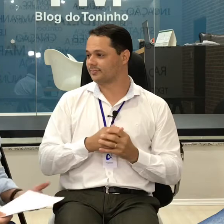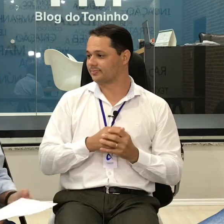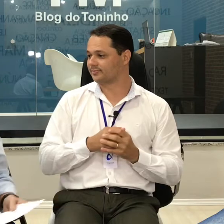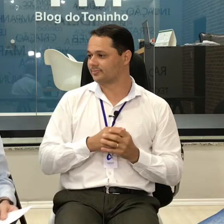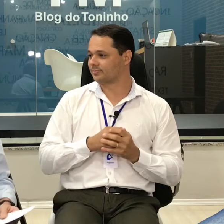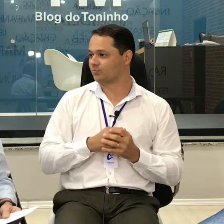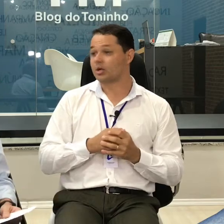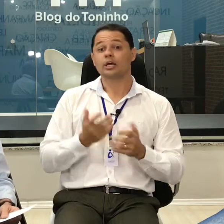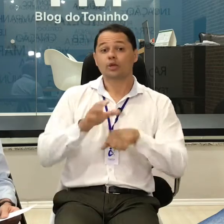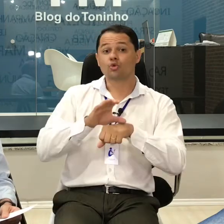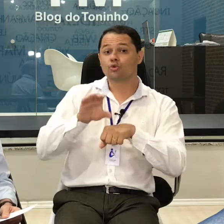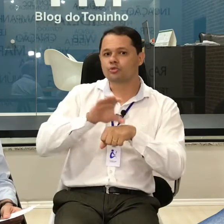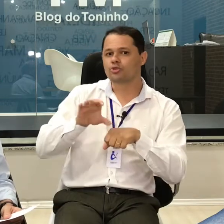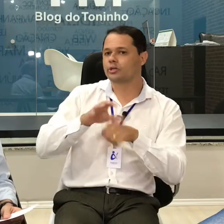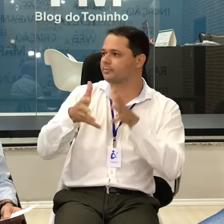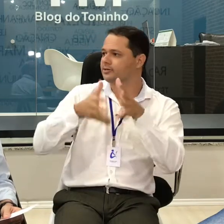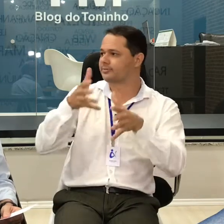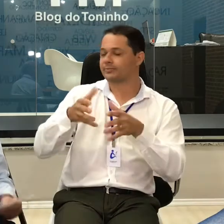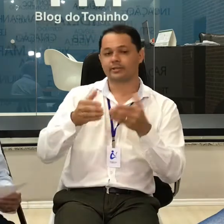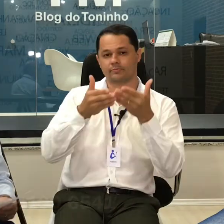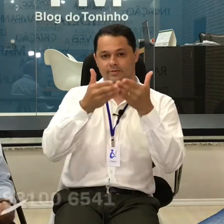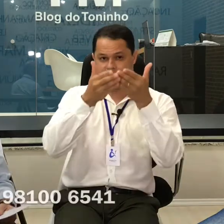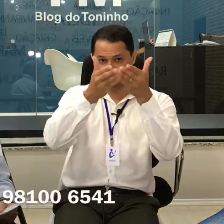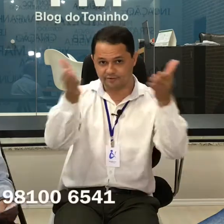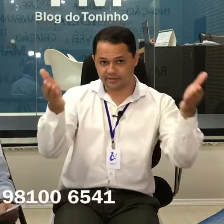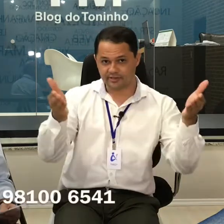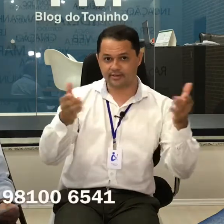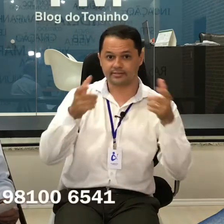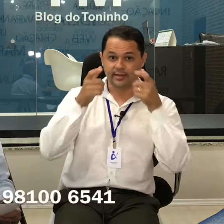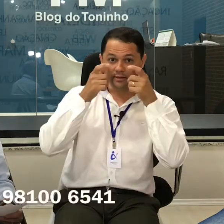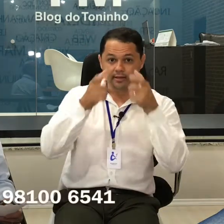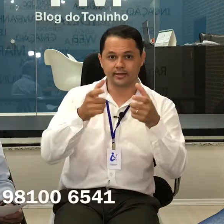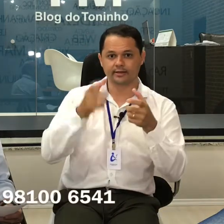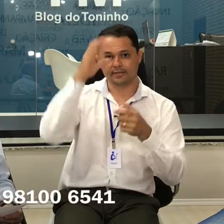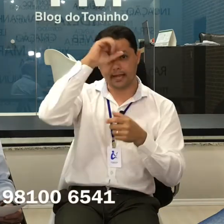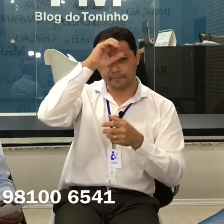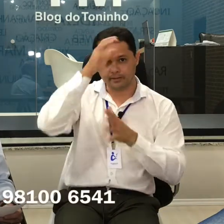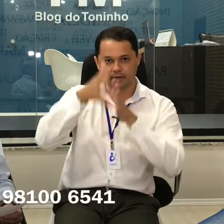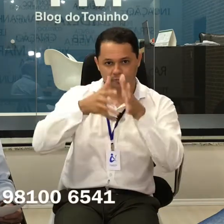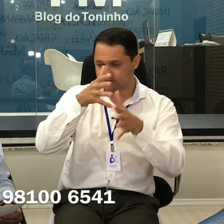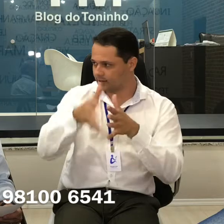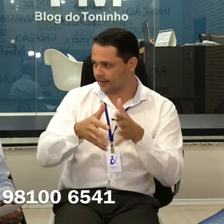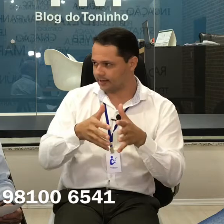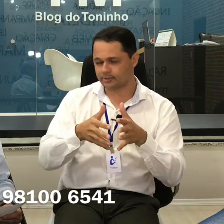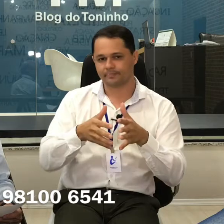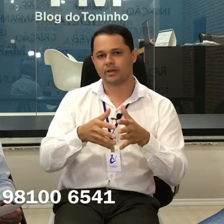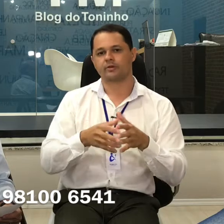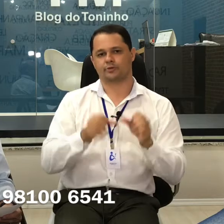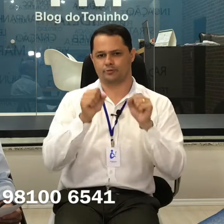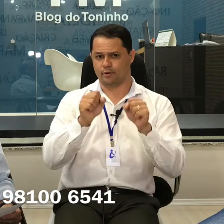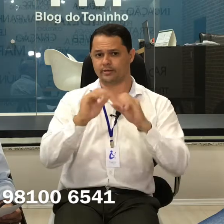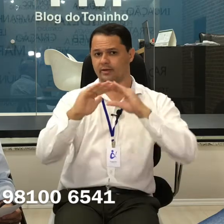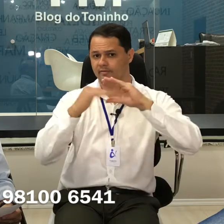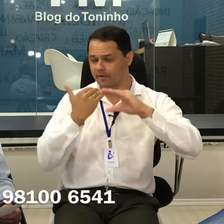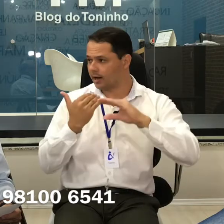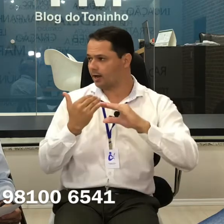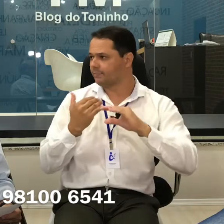alguma coisa? Do curso de Libras. Do curso. Se vocês têm interesse em aprender língua de sinais, vocês podem enviar